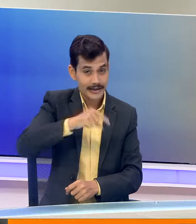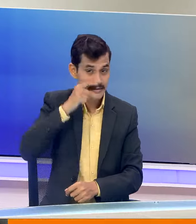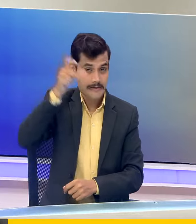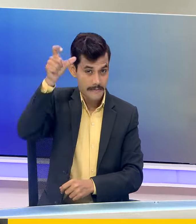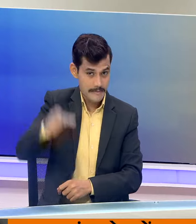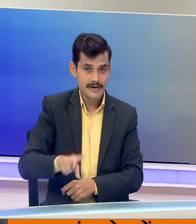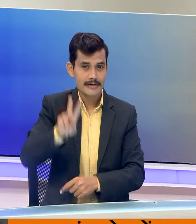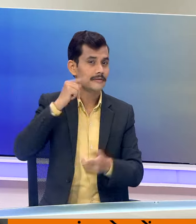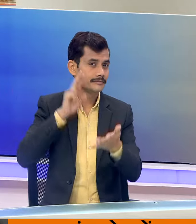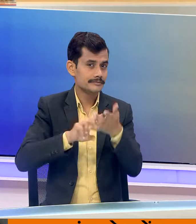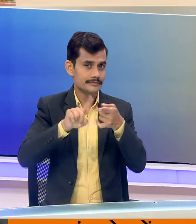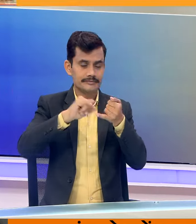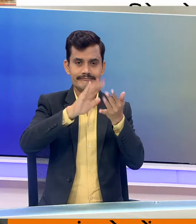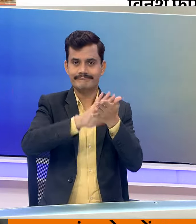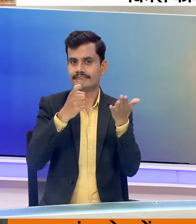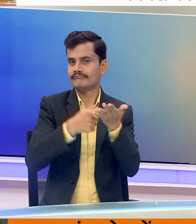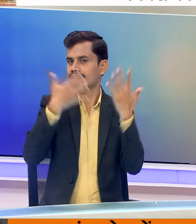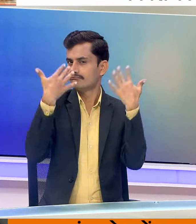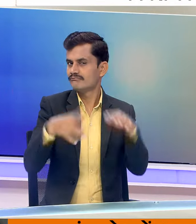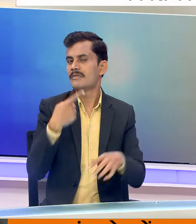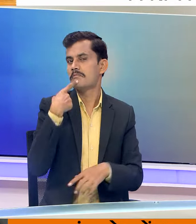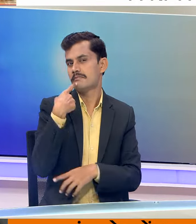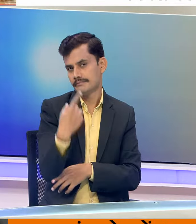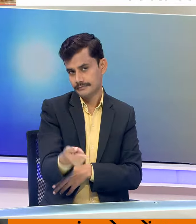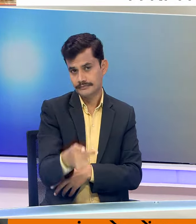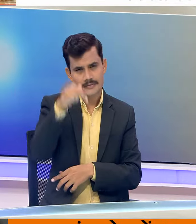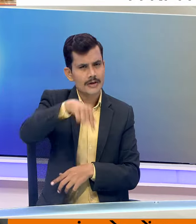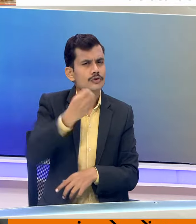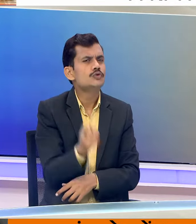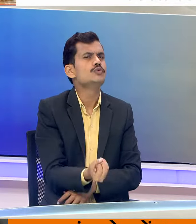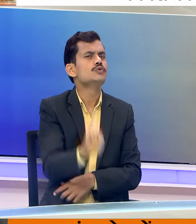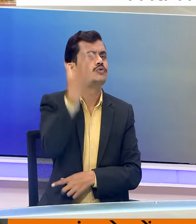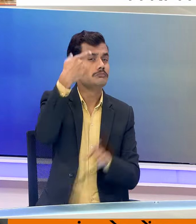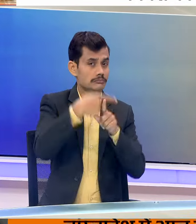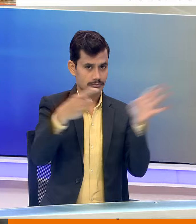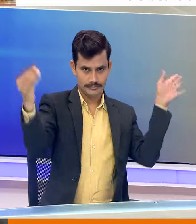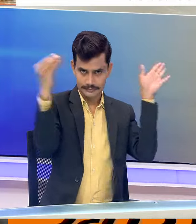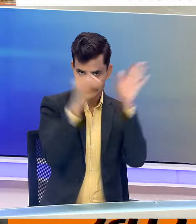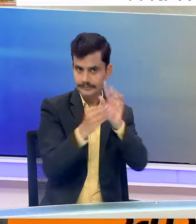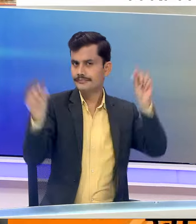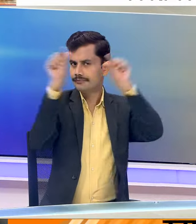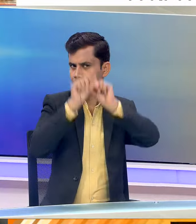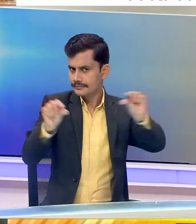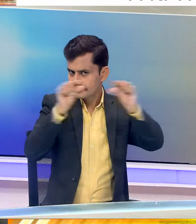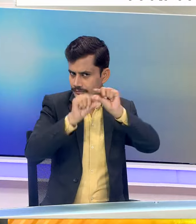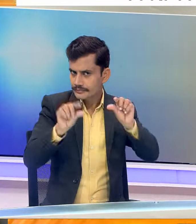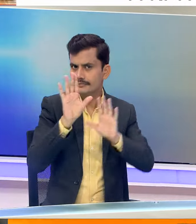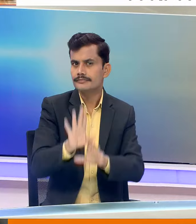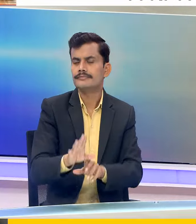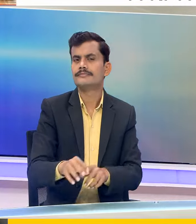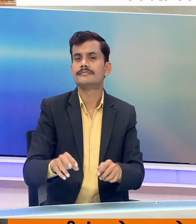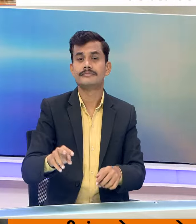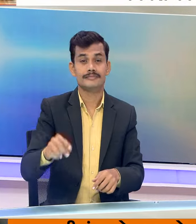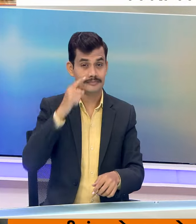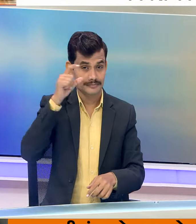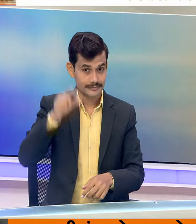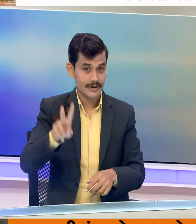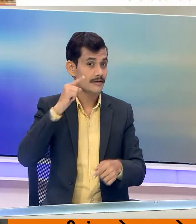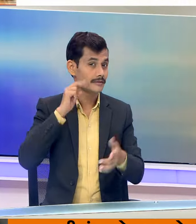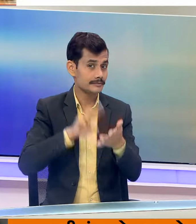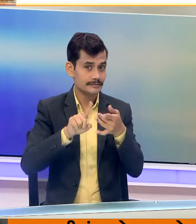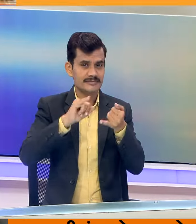विनेश फोगाट ने संन्यास की घोषणा कर दी है। आज सुबह ही उन्होंने सोशल मीडिया प्लेटफॉर्म एक्स पर इसकी जानकारी दी। विनेश ने